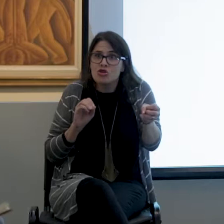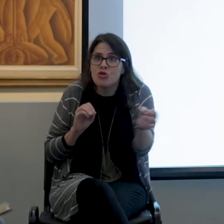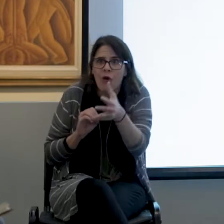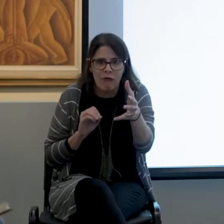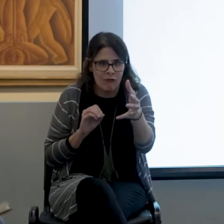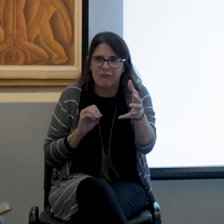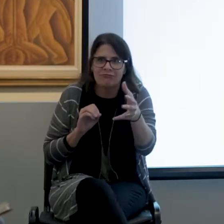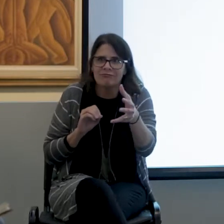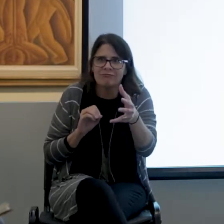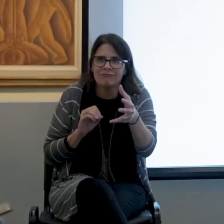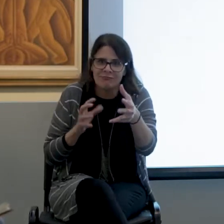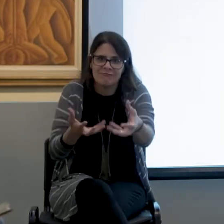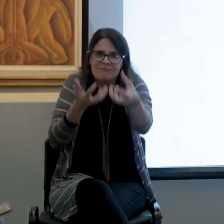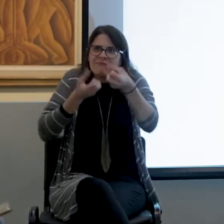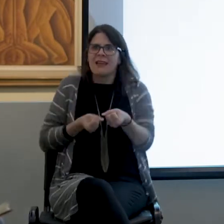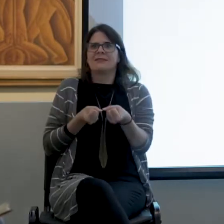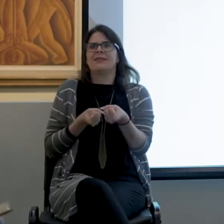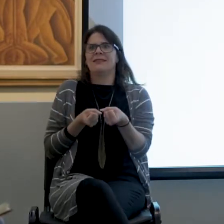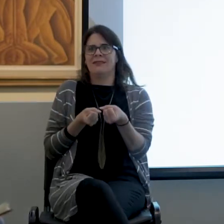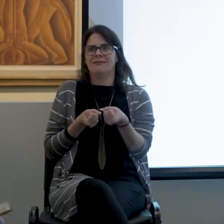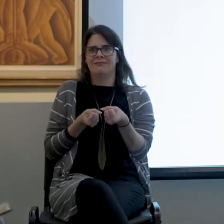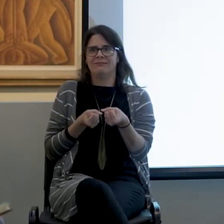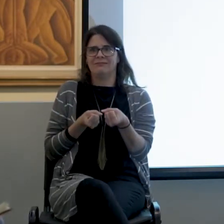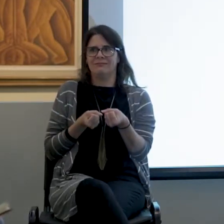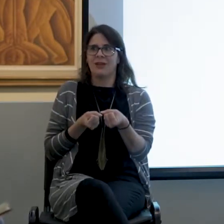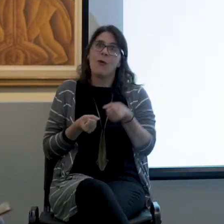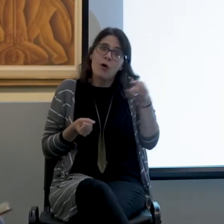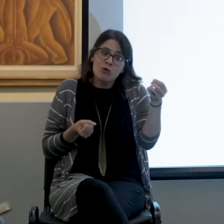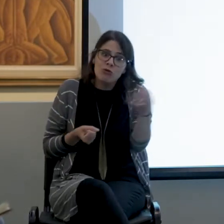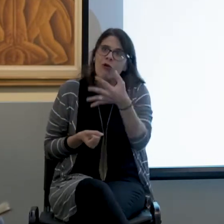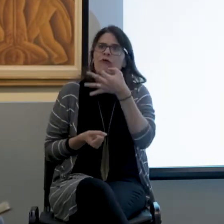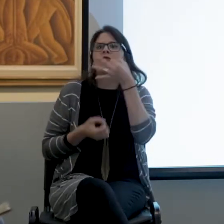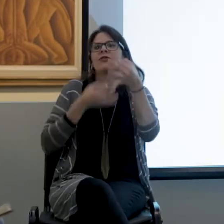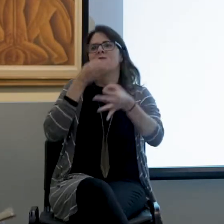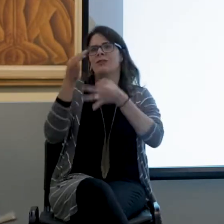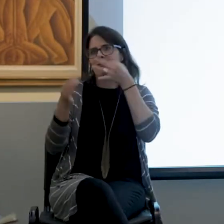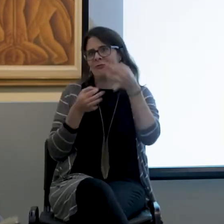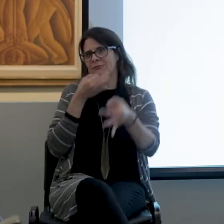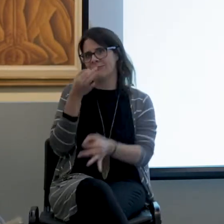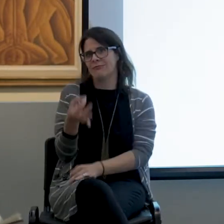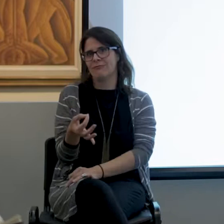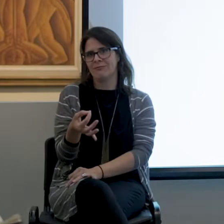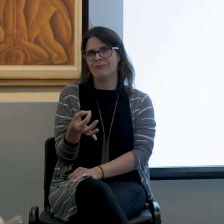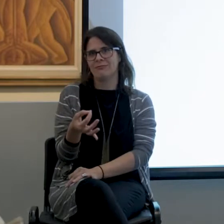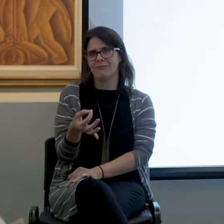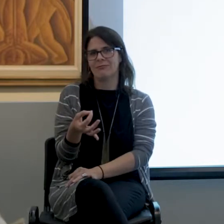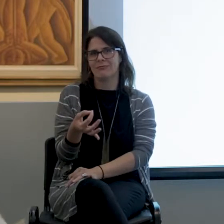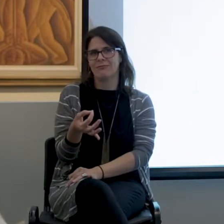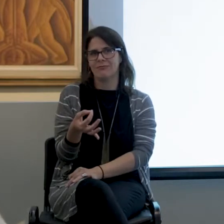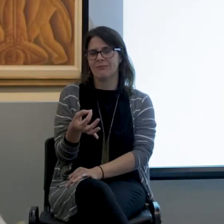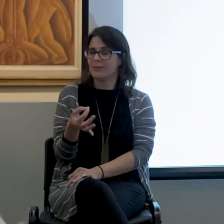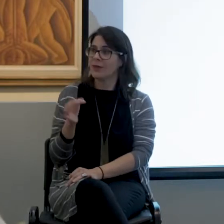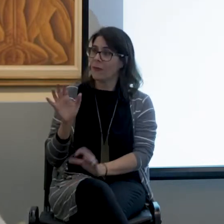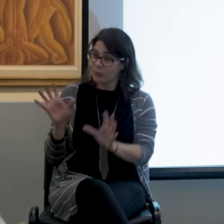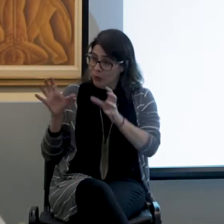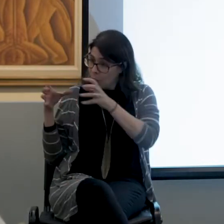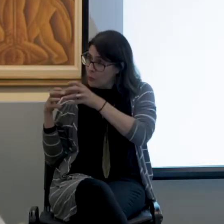Dá para entender isso? Agora é um novo crítico que surge. Junto ali, dos artistas